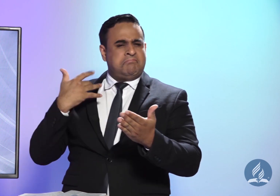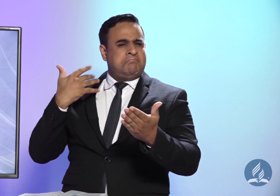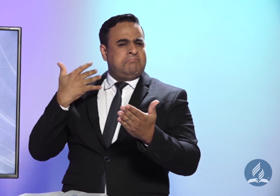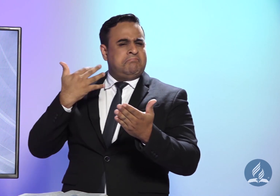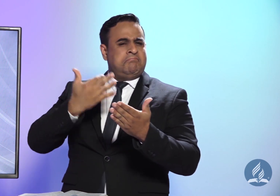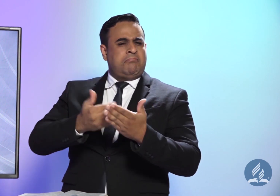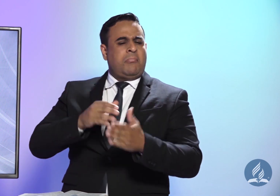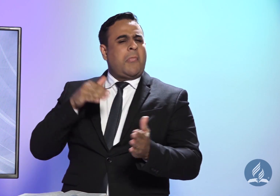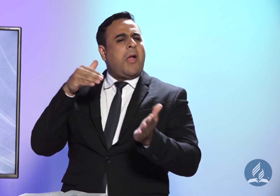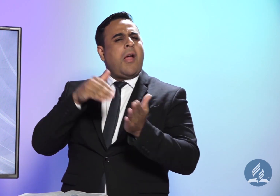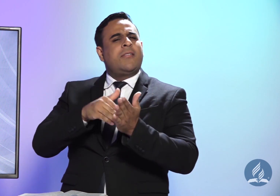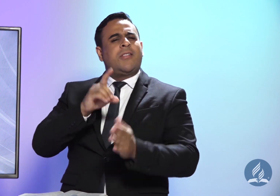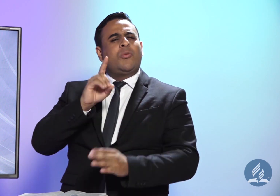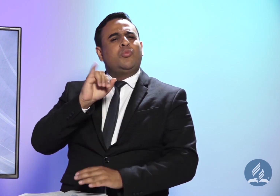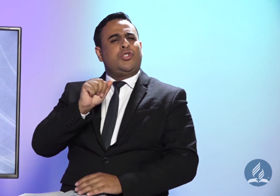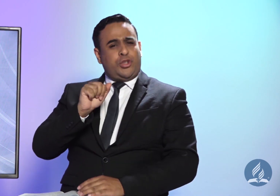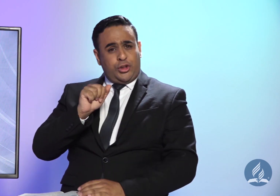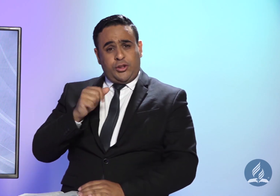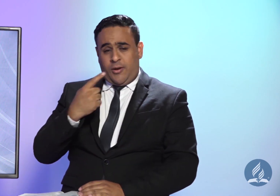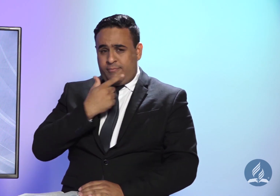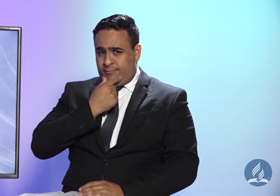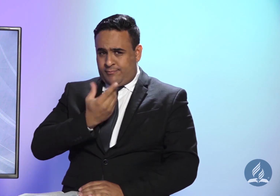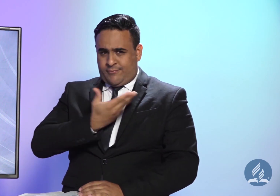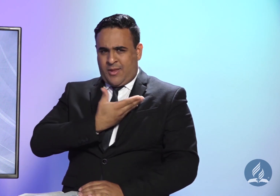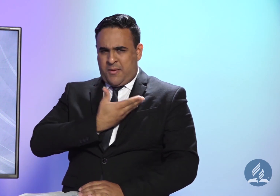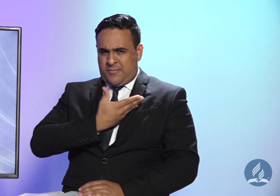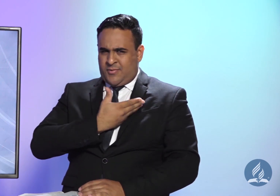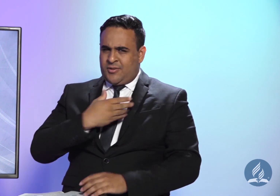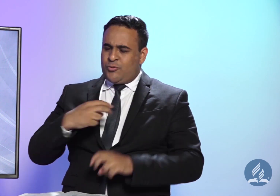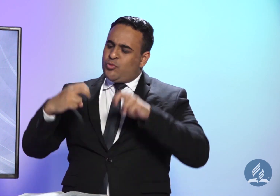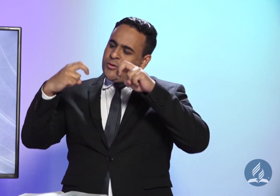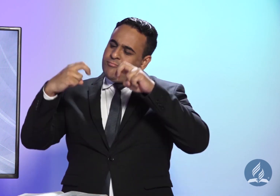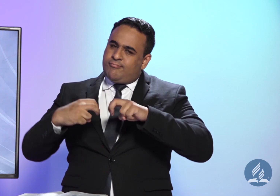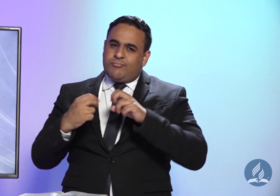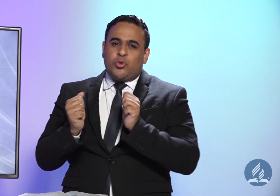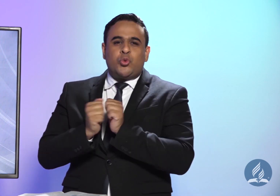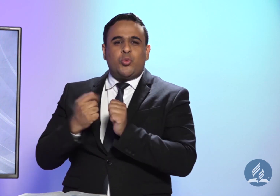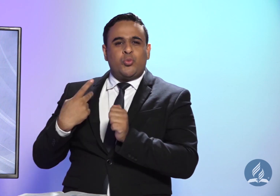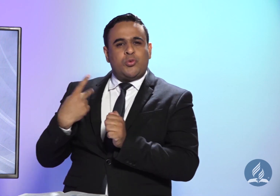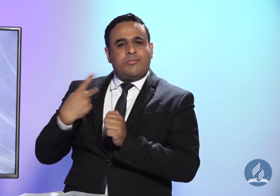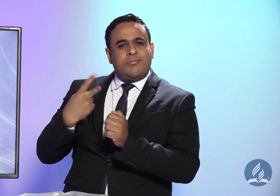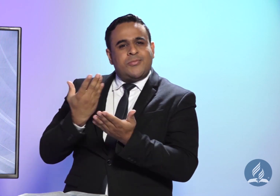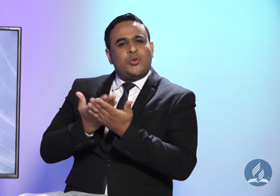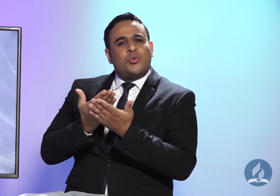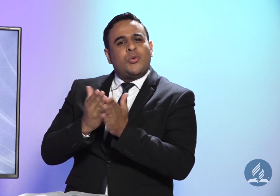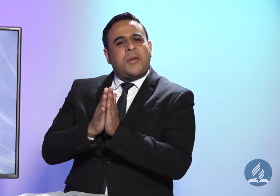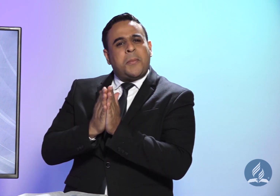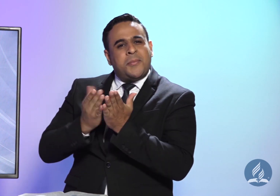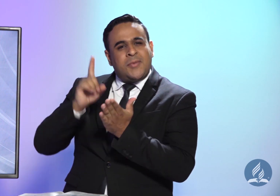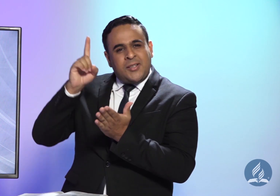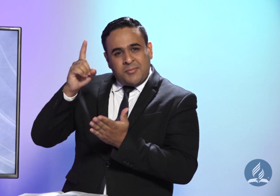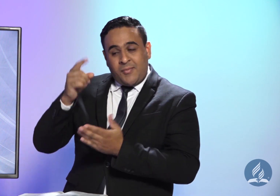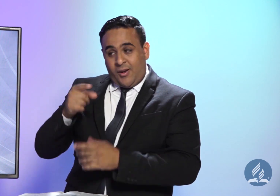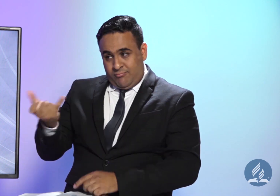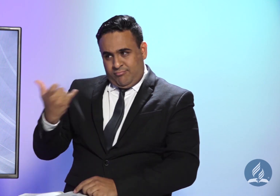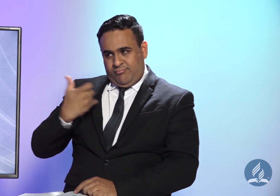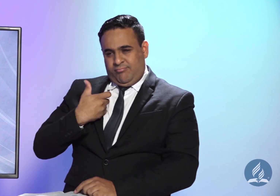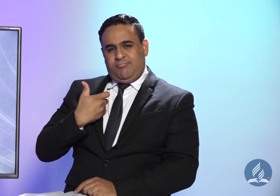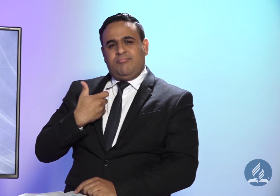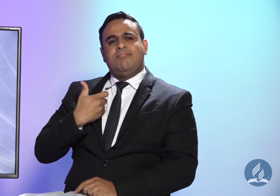que o que estavam me dizendo era o que estava escrito. Até o dia em que eu sentei com um amigo meu e nós